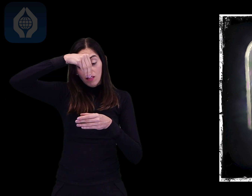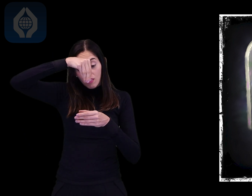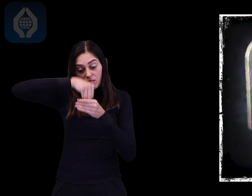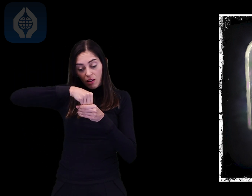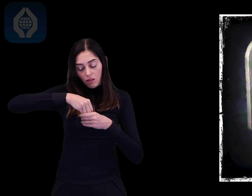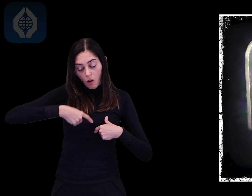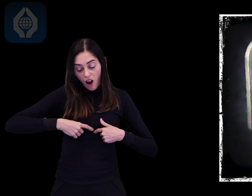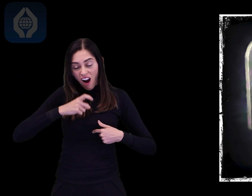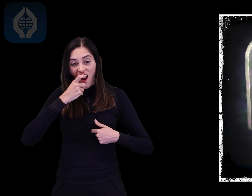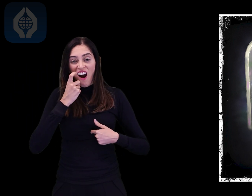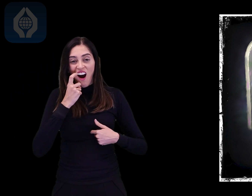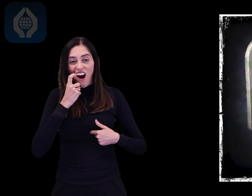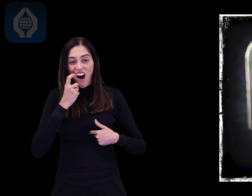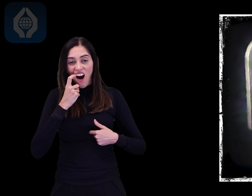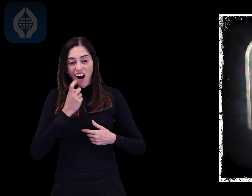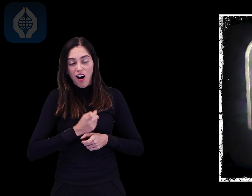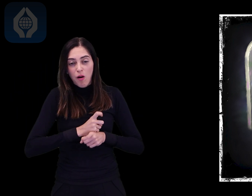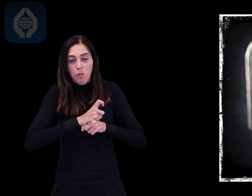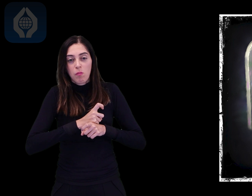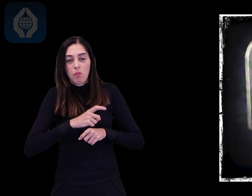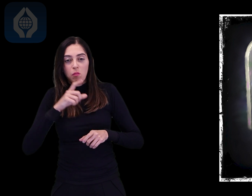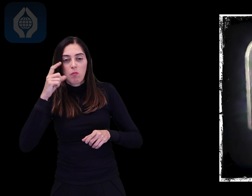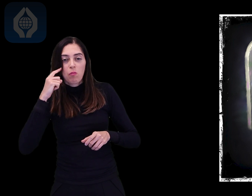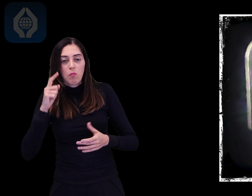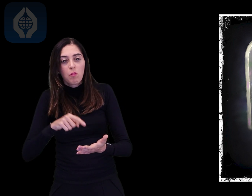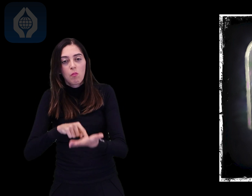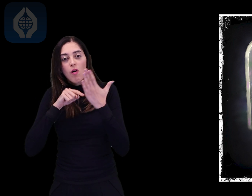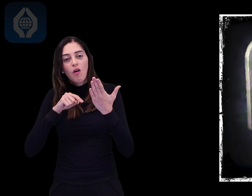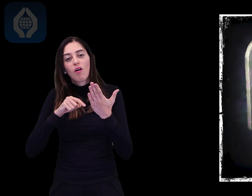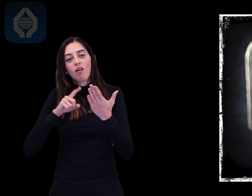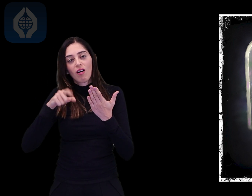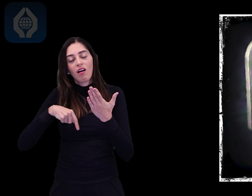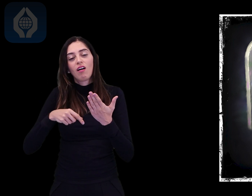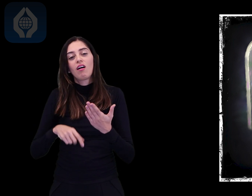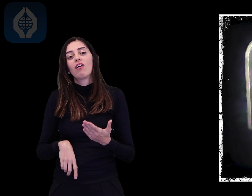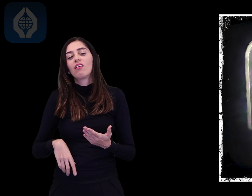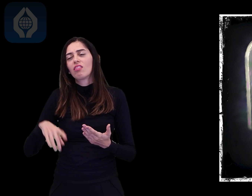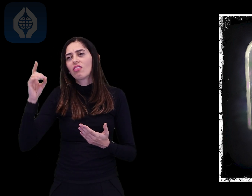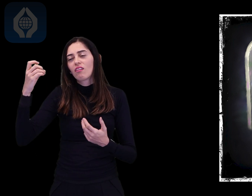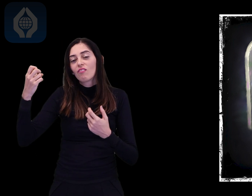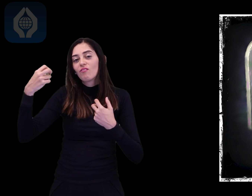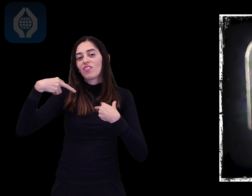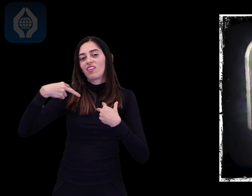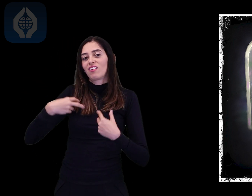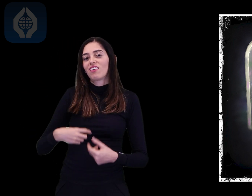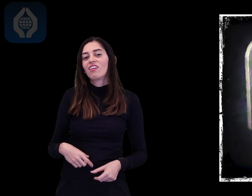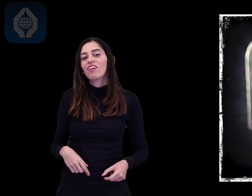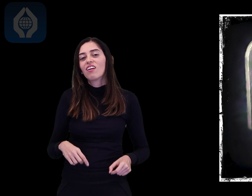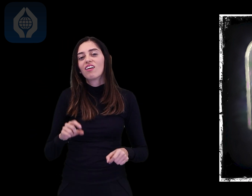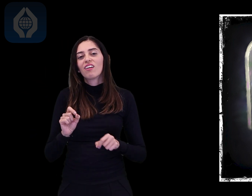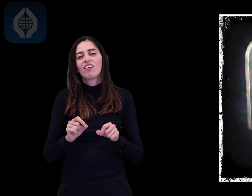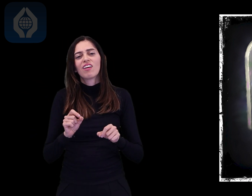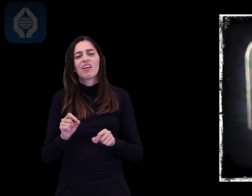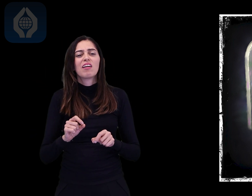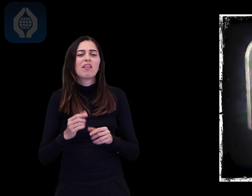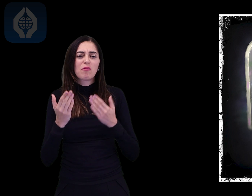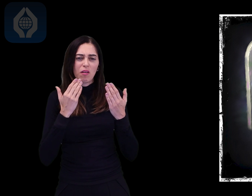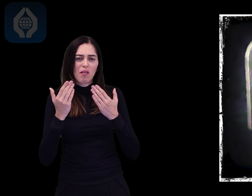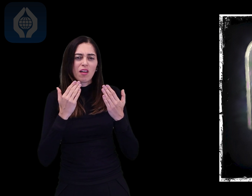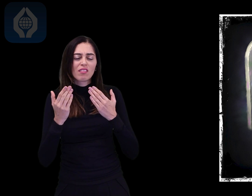como uma máquina de raio-x. Ela nos mostra o que somos por dentro, ou seja, como Deus nos vê.